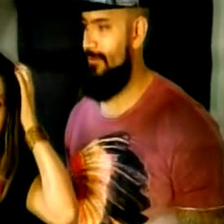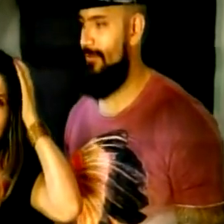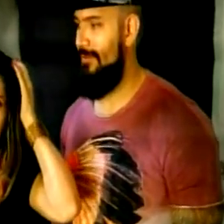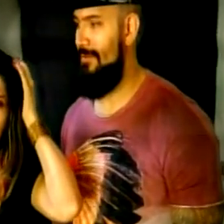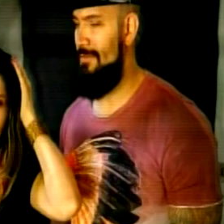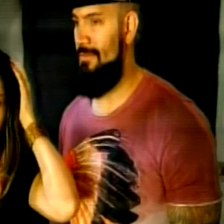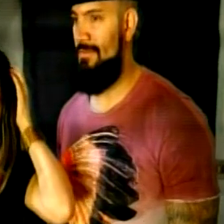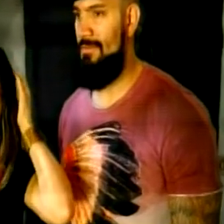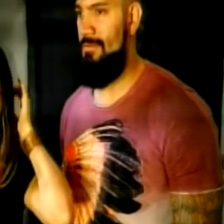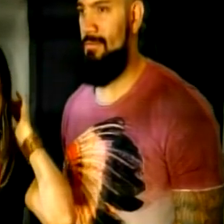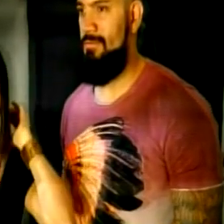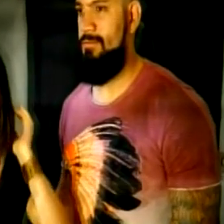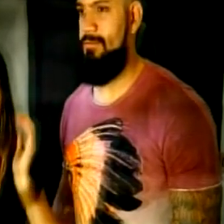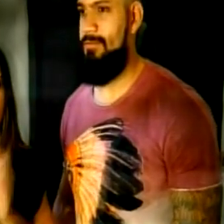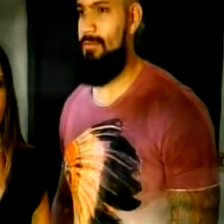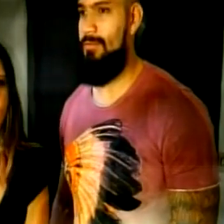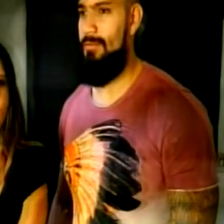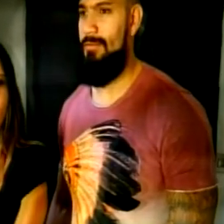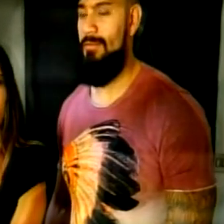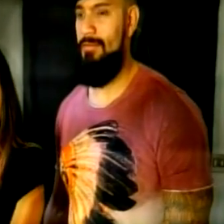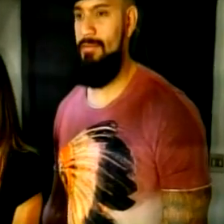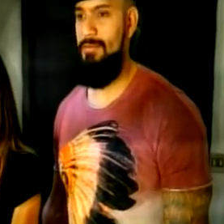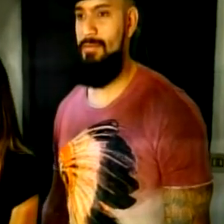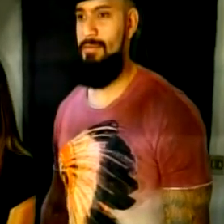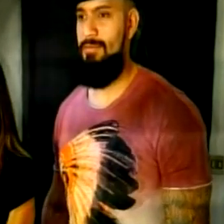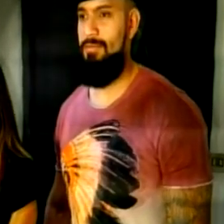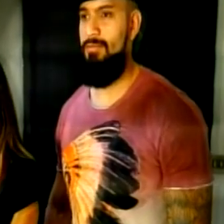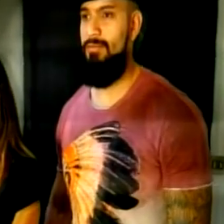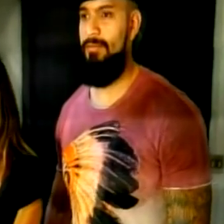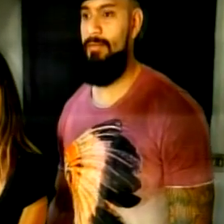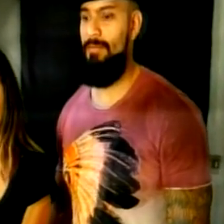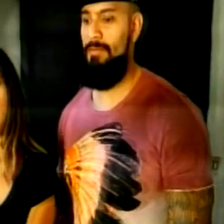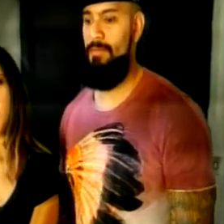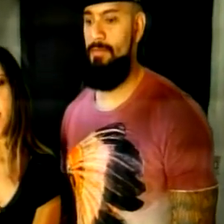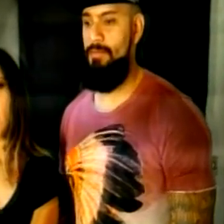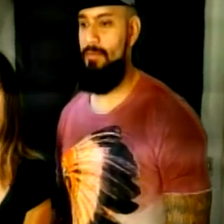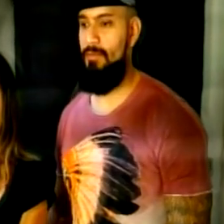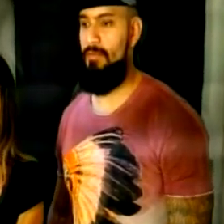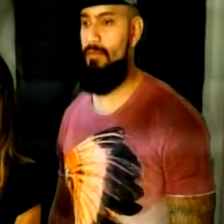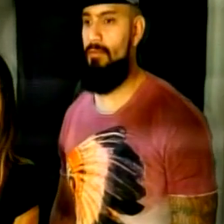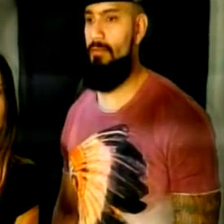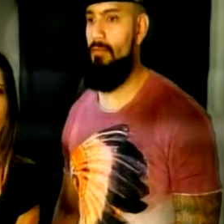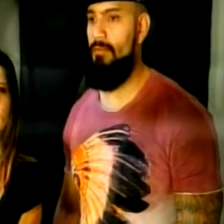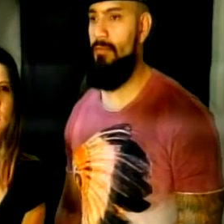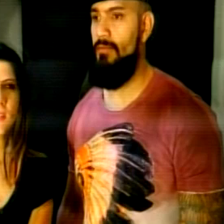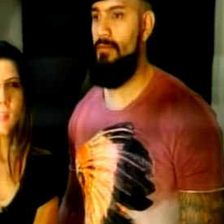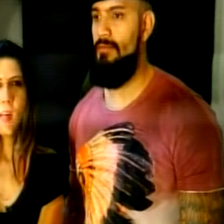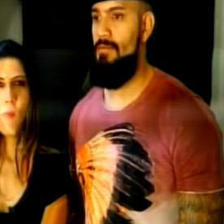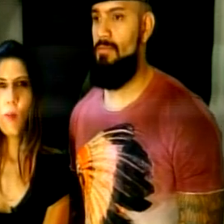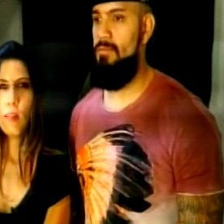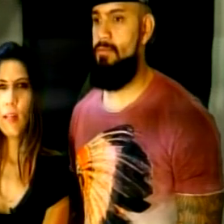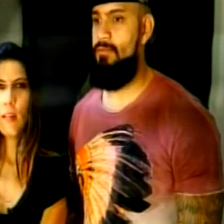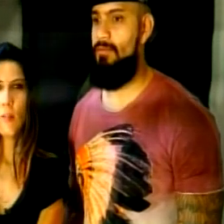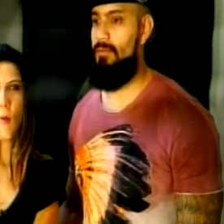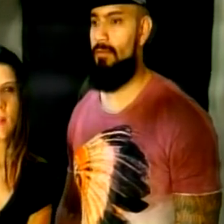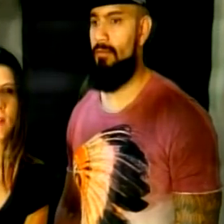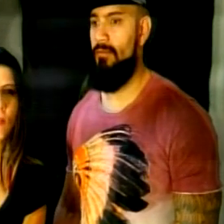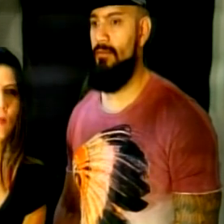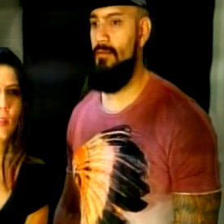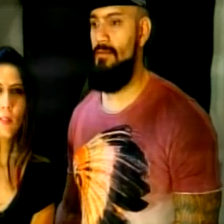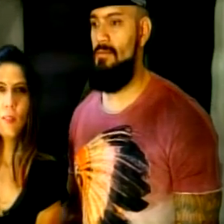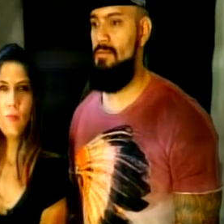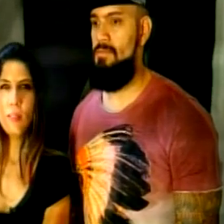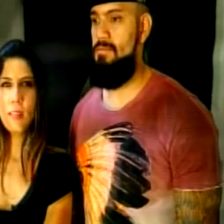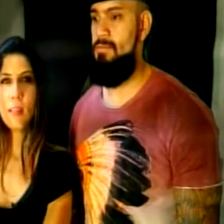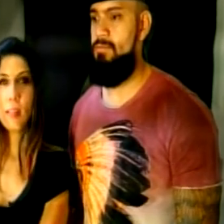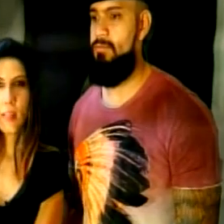uma matéria do Fantástico, né, da TV brasileira, de 2013, falando de bebês que chegavam a 3, 4,